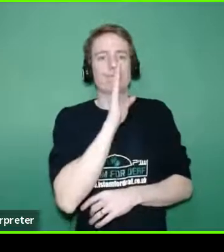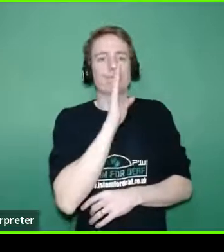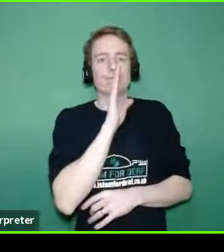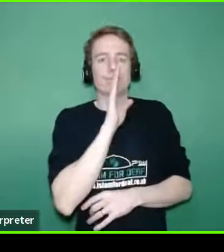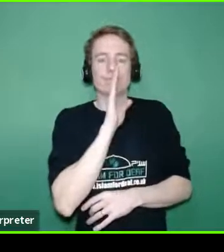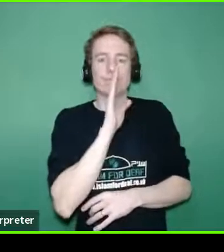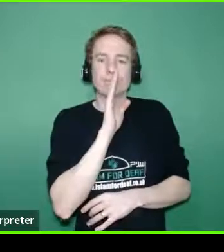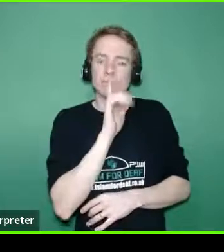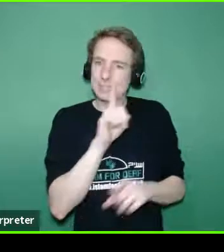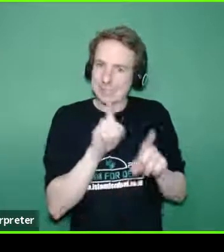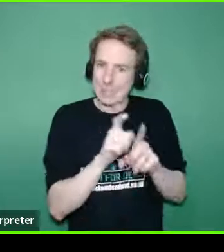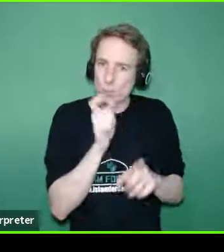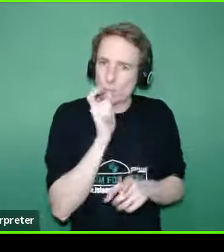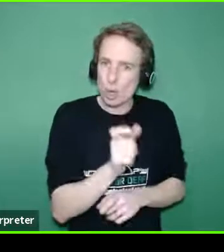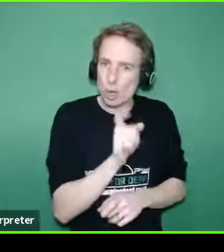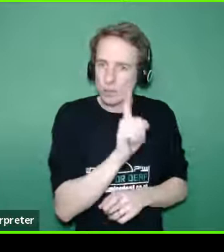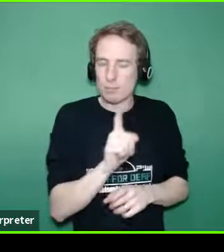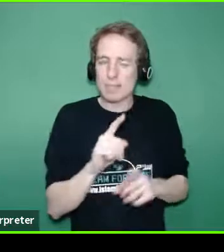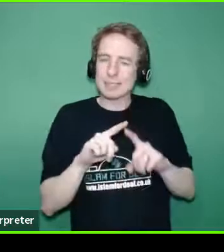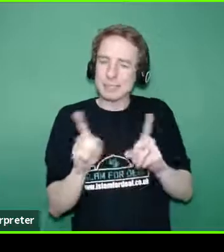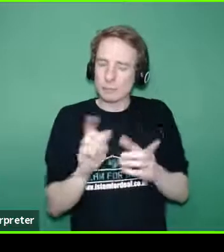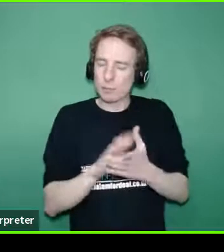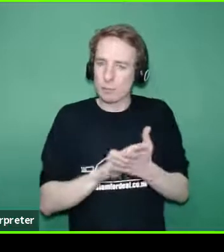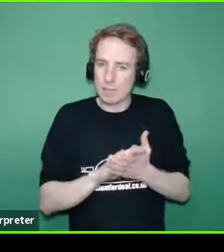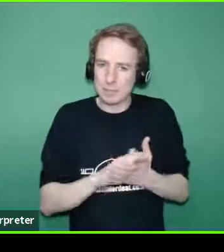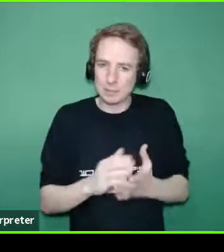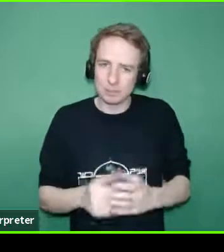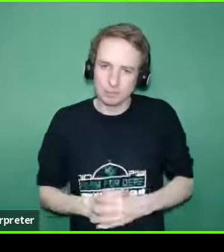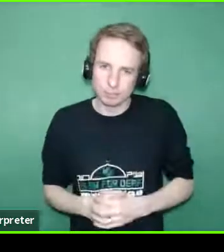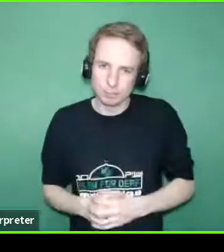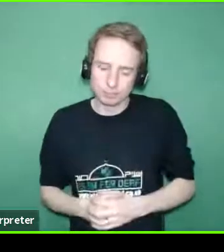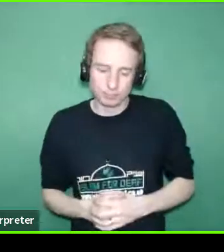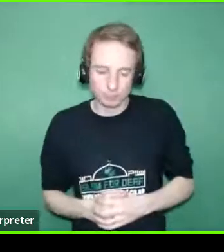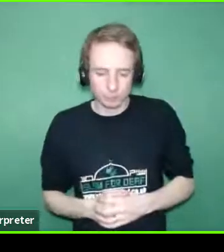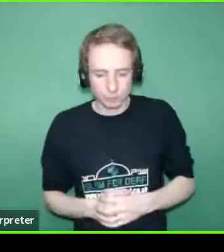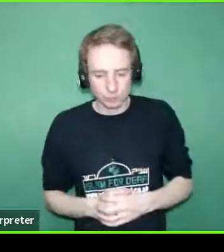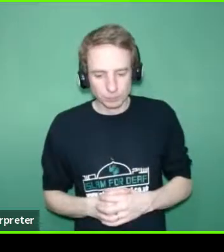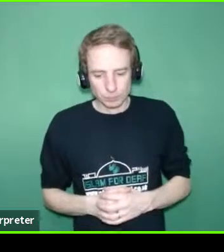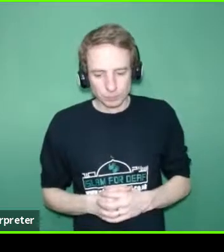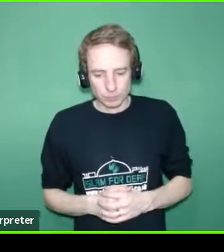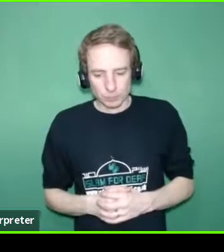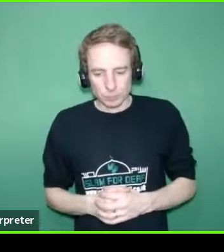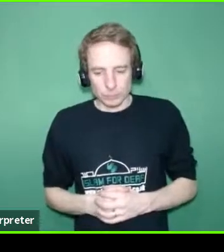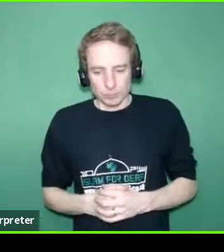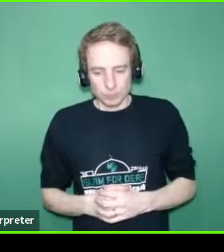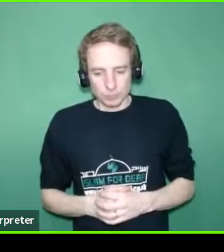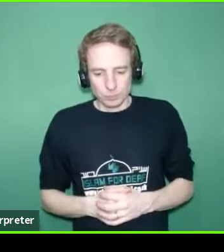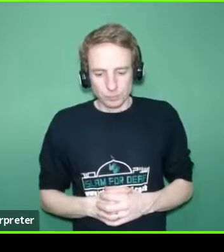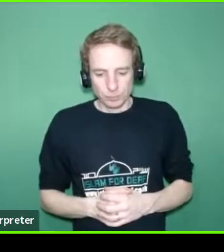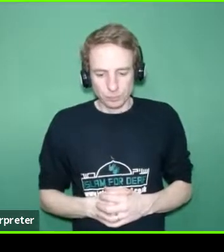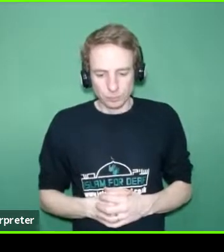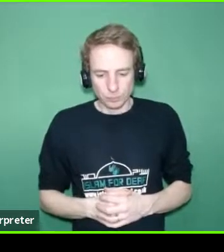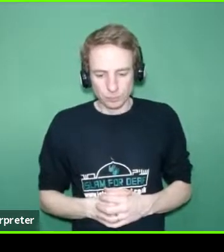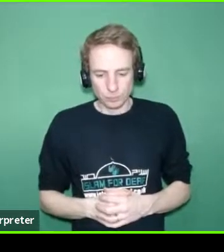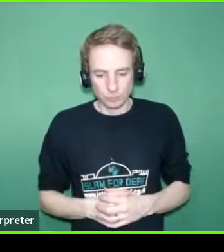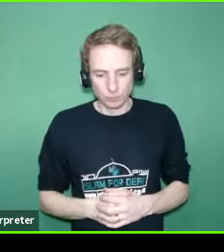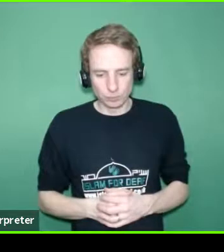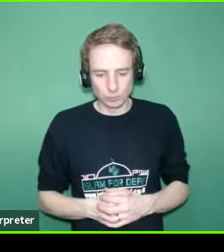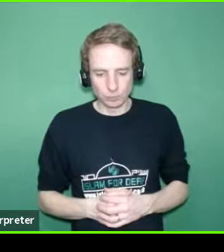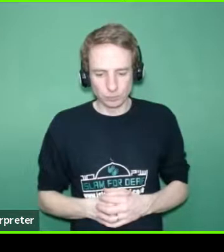أحاديث النبي محمد صلى الله عليه وسلم كثيرا، ومنها ما